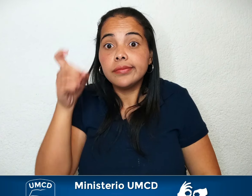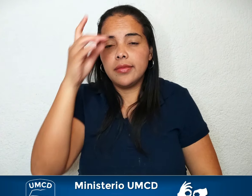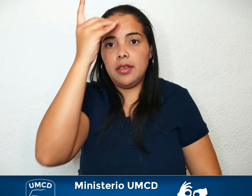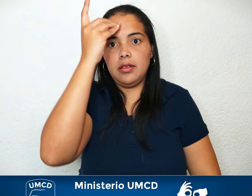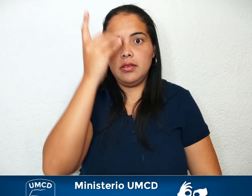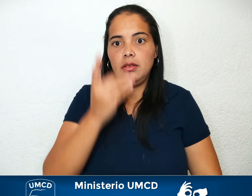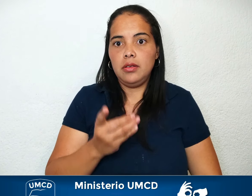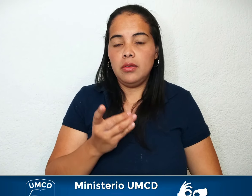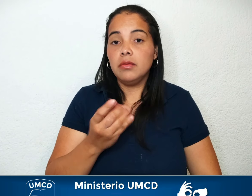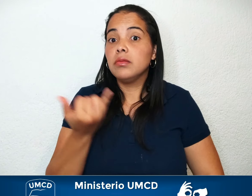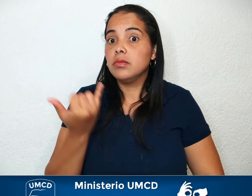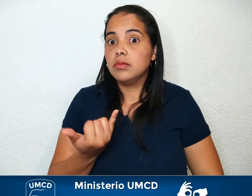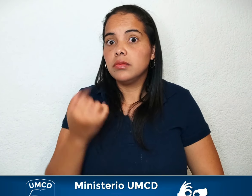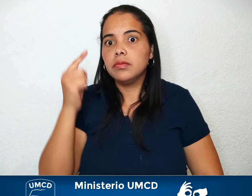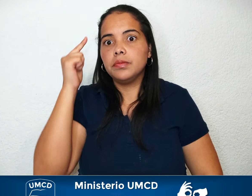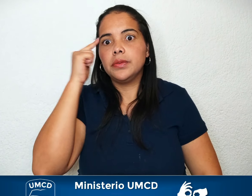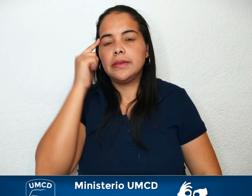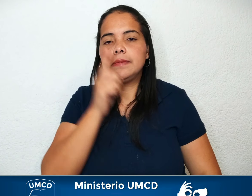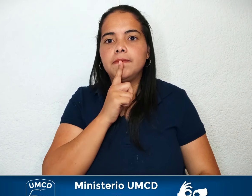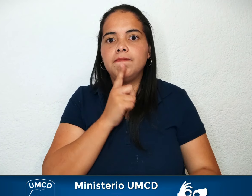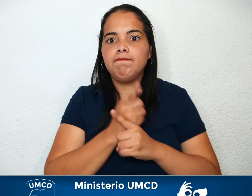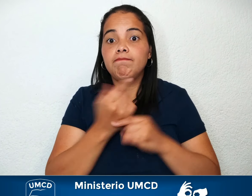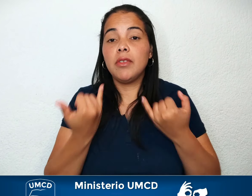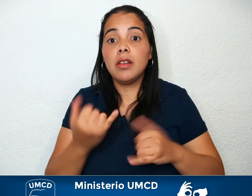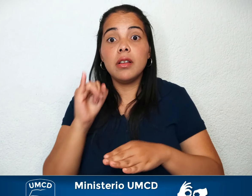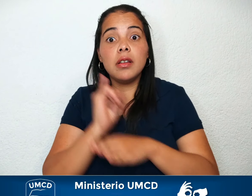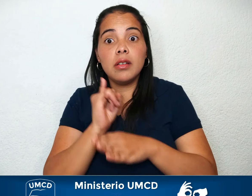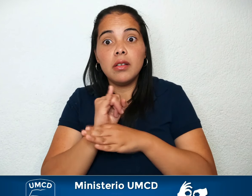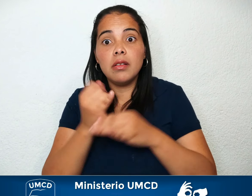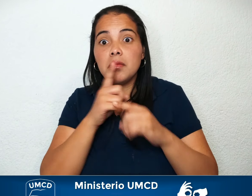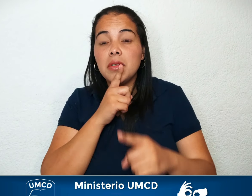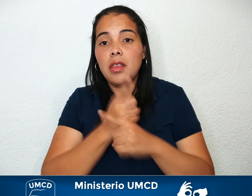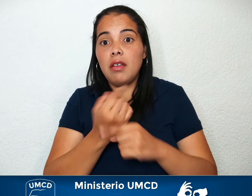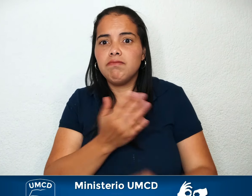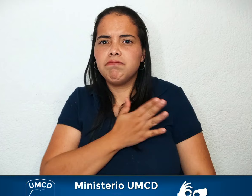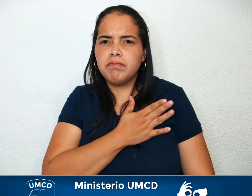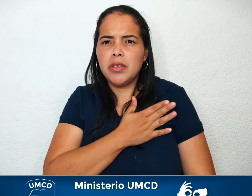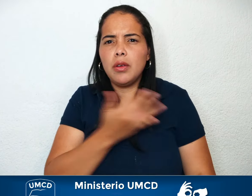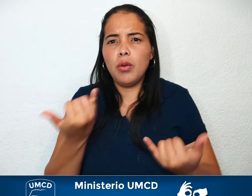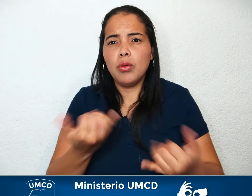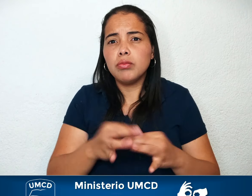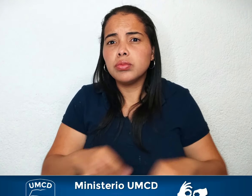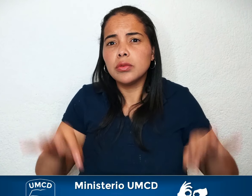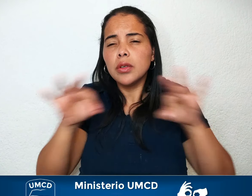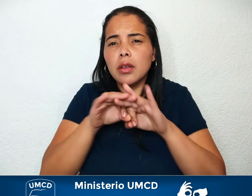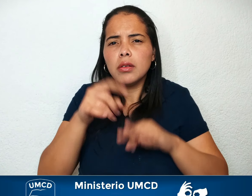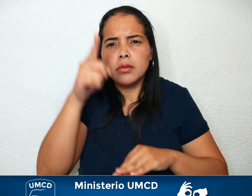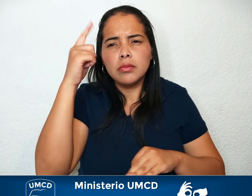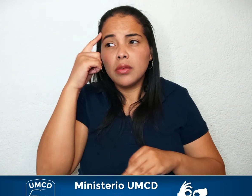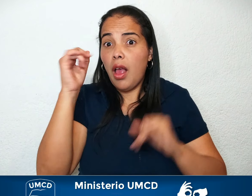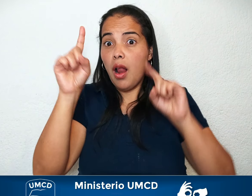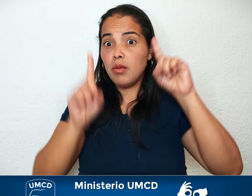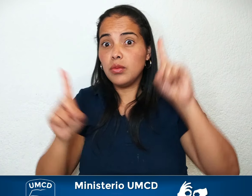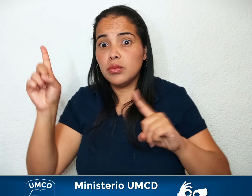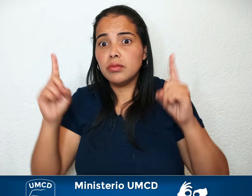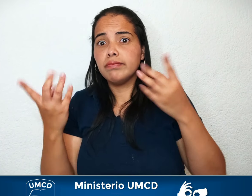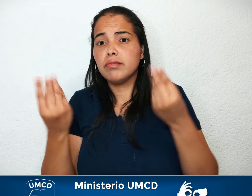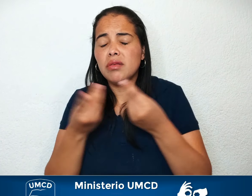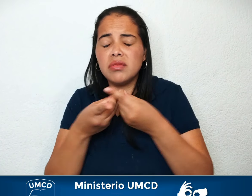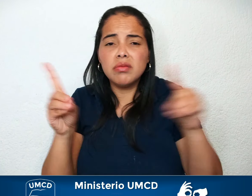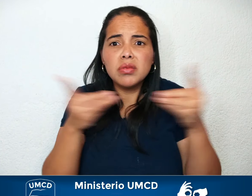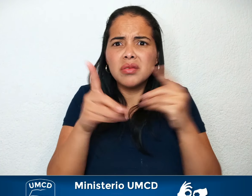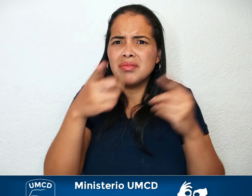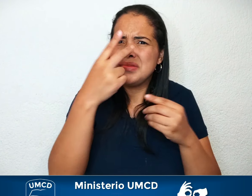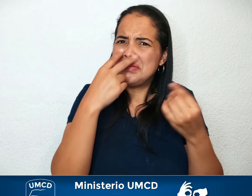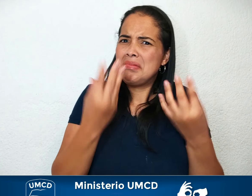seria. Lamentablemente dentro de nuestras mismas iglesias vemos de que más y más existe un gran número de parejas que han